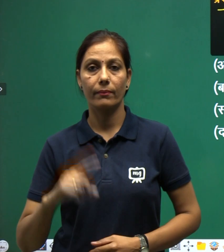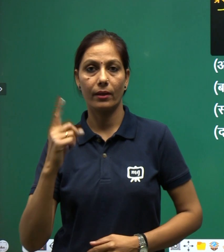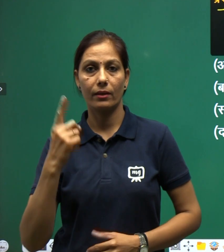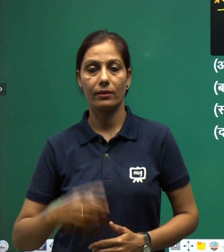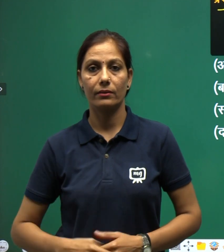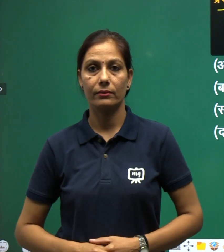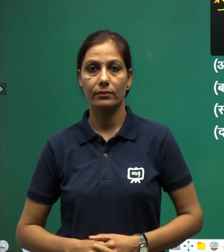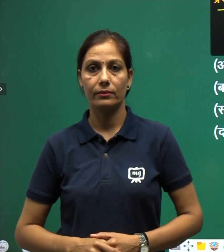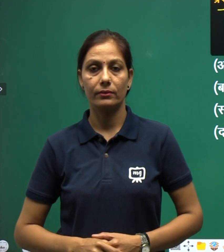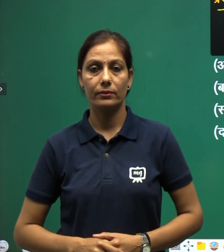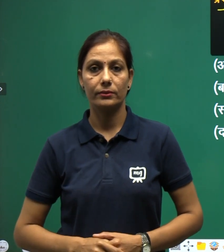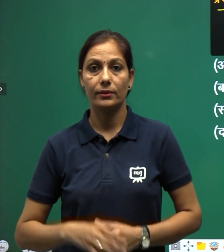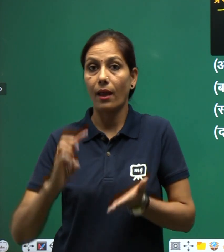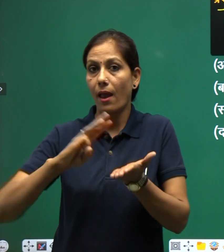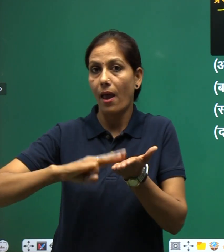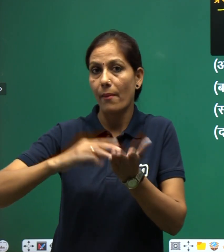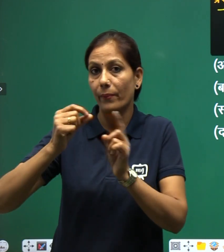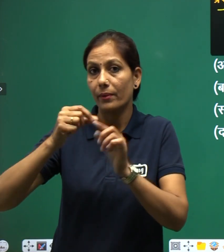पहला मध्य प्रदेश,